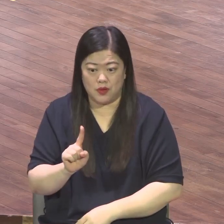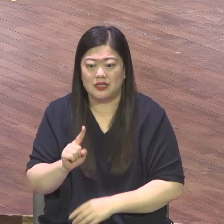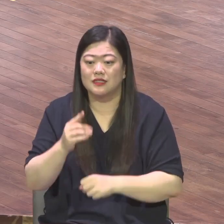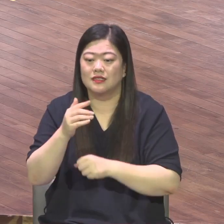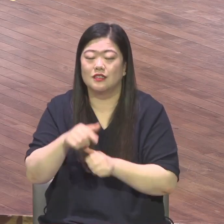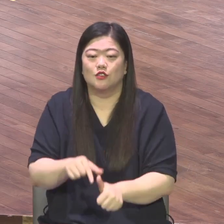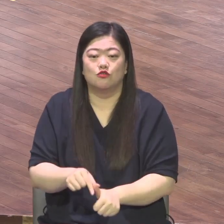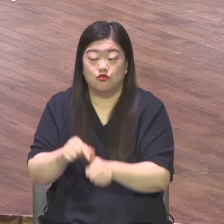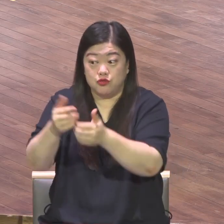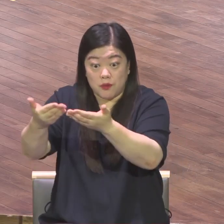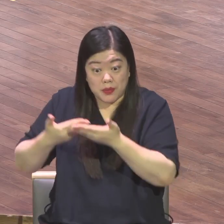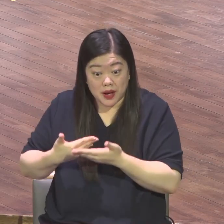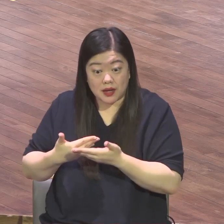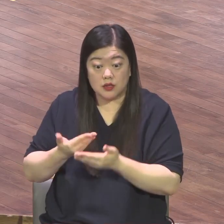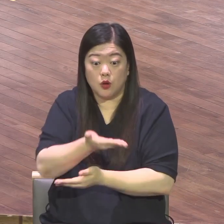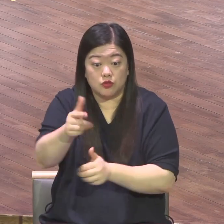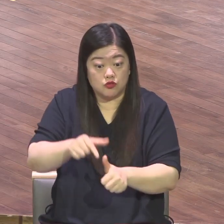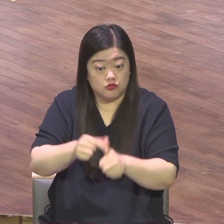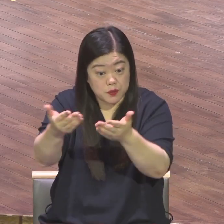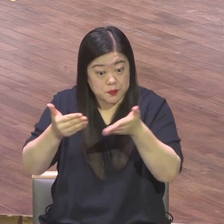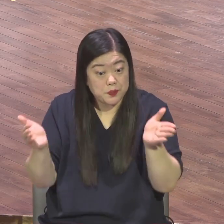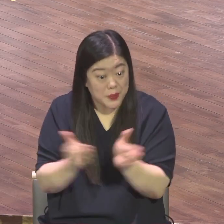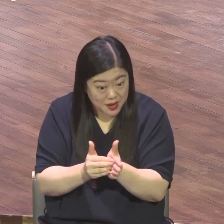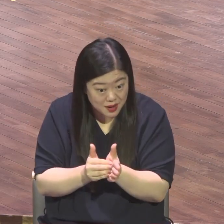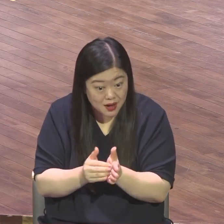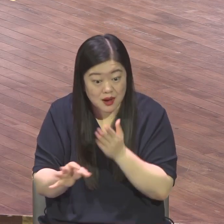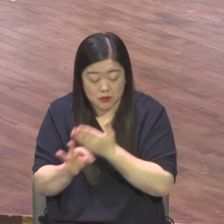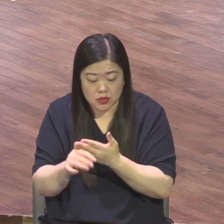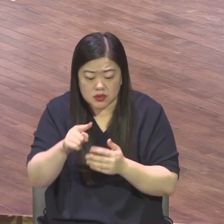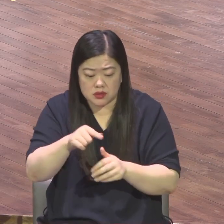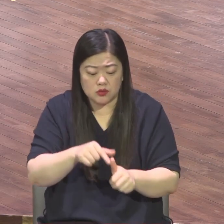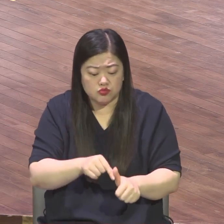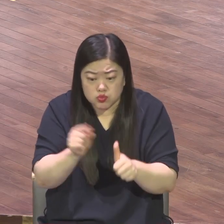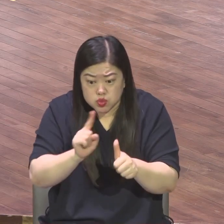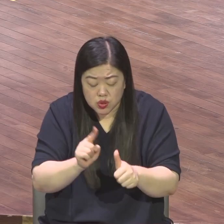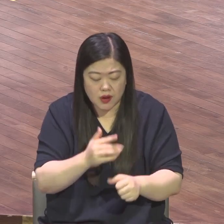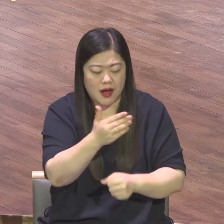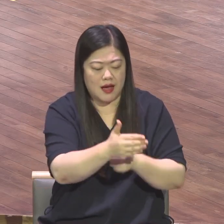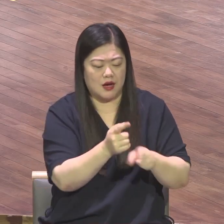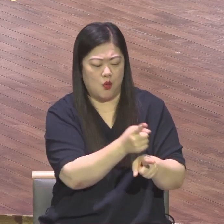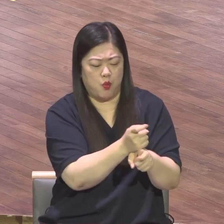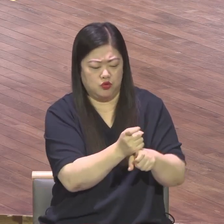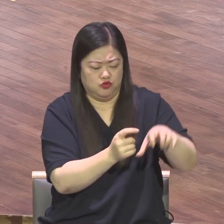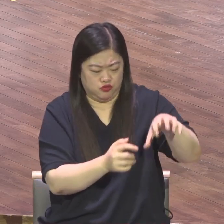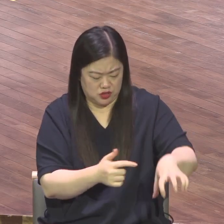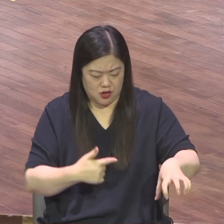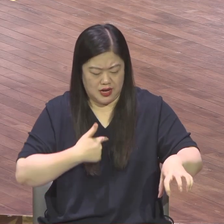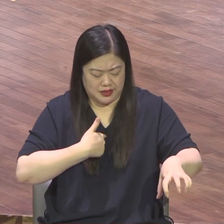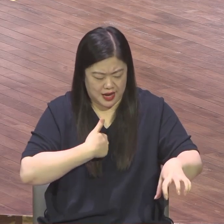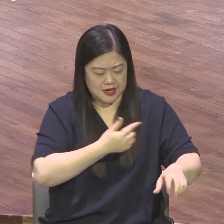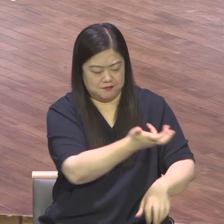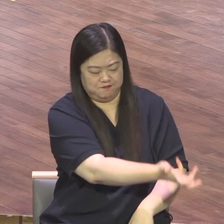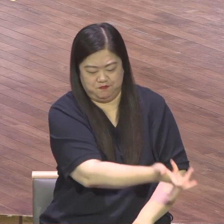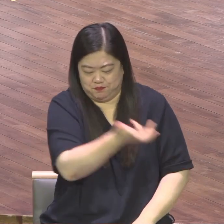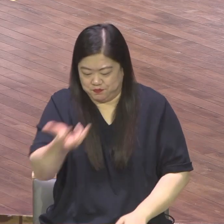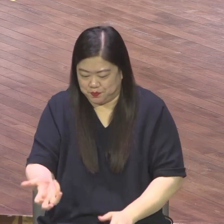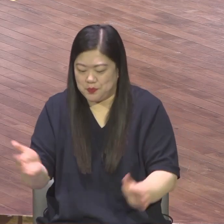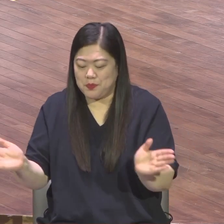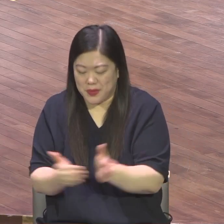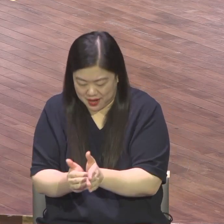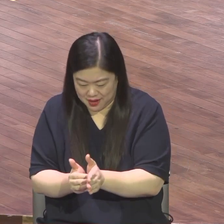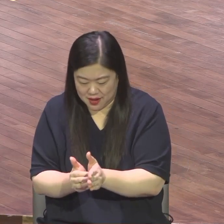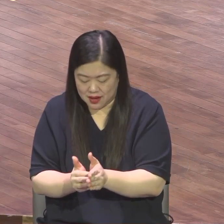속량 곧 구원받은 자들은 하나님께서 대적의 손에서 그들 구원하셨다는 사실을 말해라. 특별히 여기서